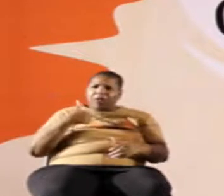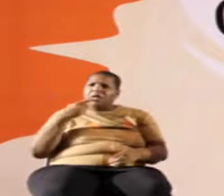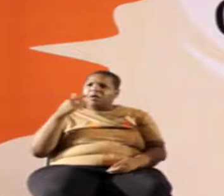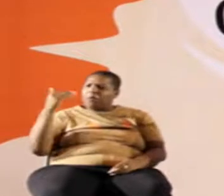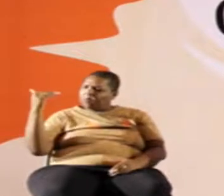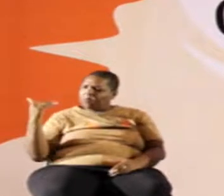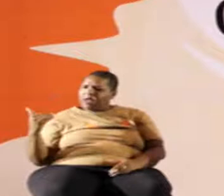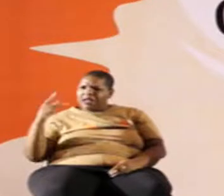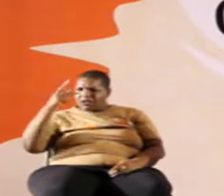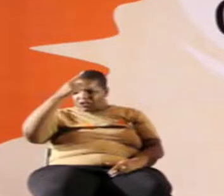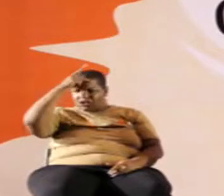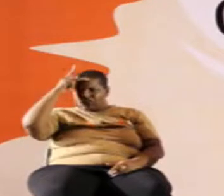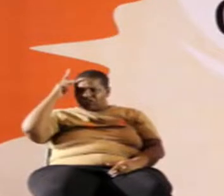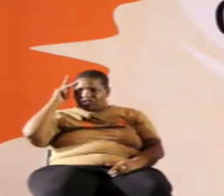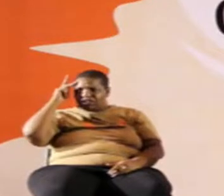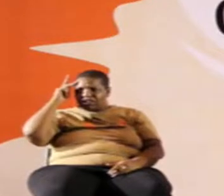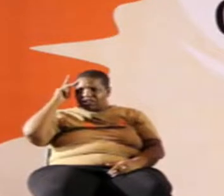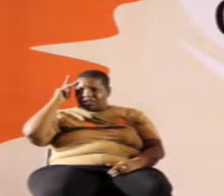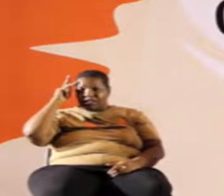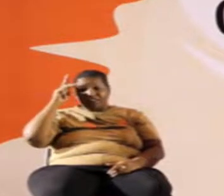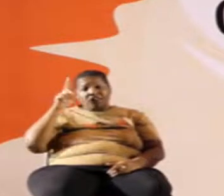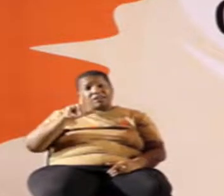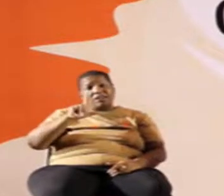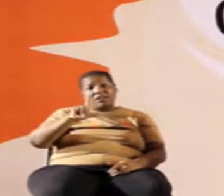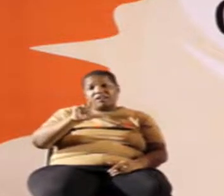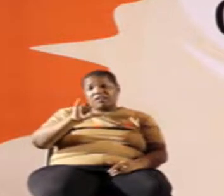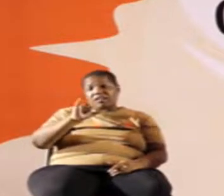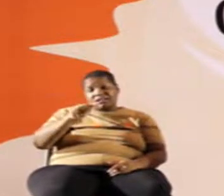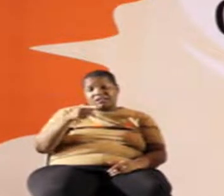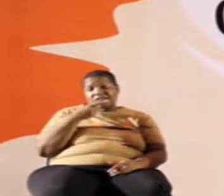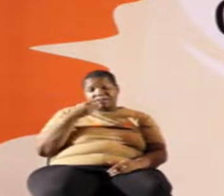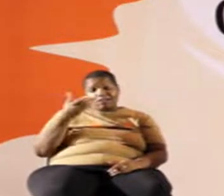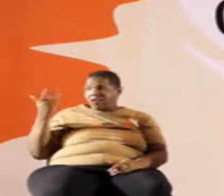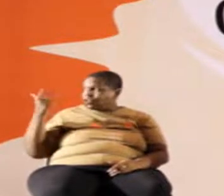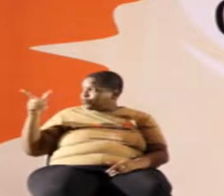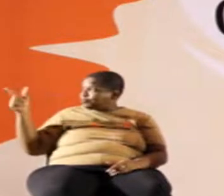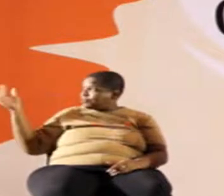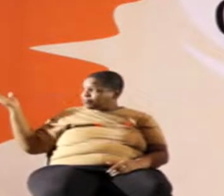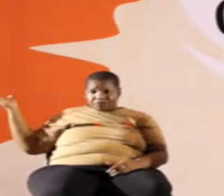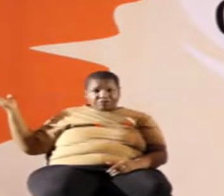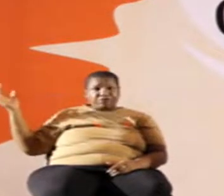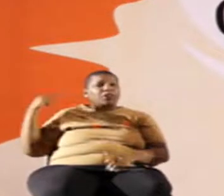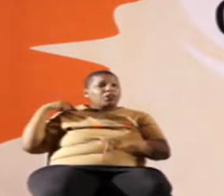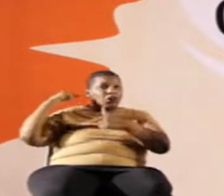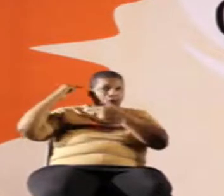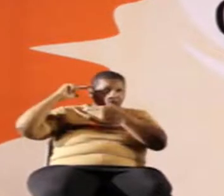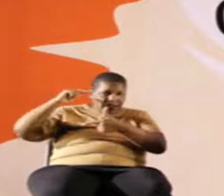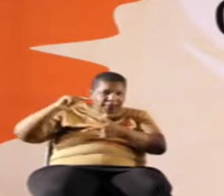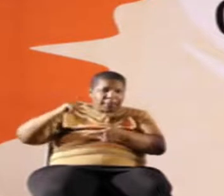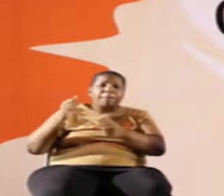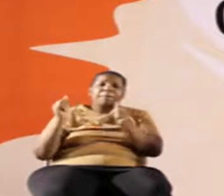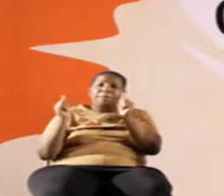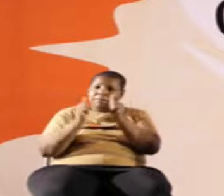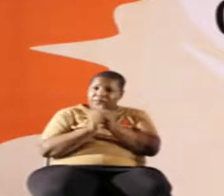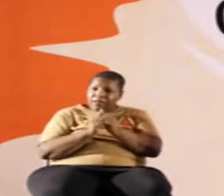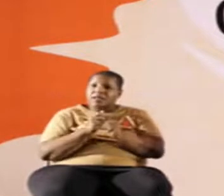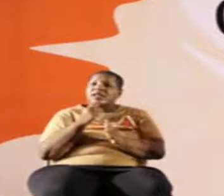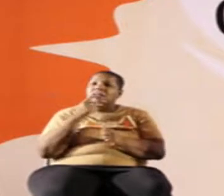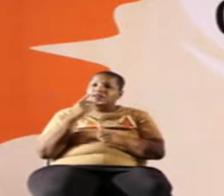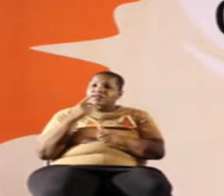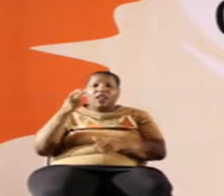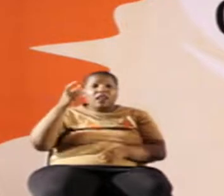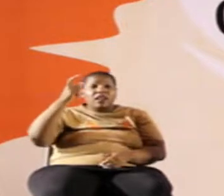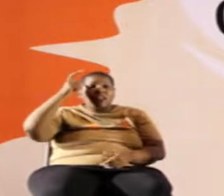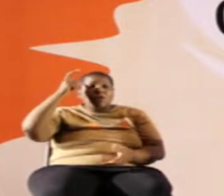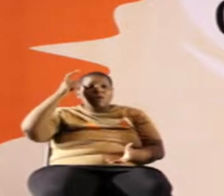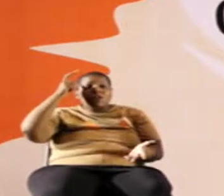gente, Leci Brandão diz outra coisa. Com toda a tradição que ela carrega junto. E diz aquilo que demonizam. Olha